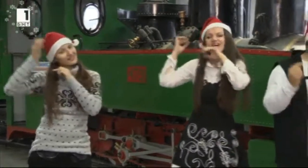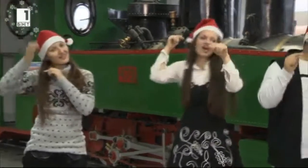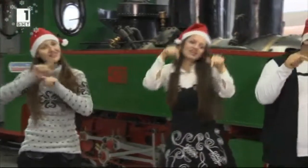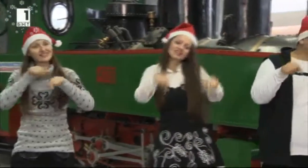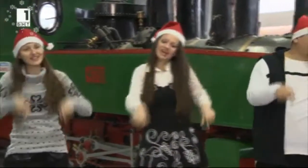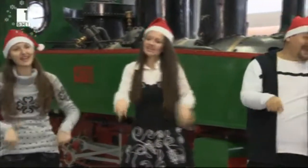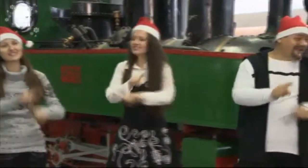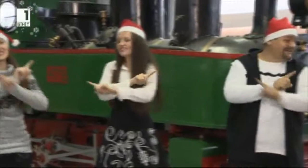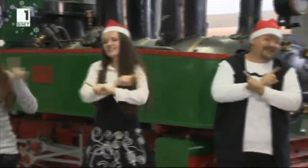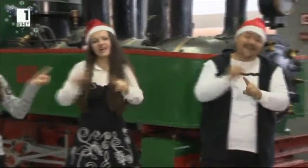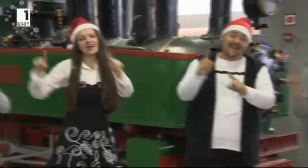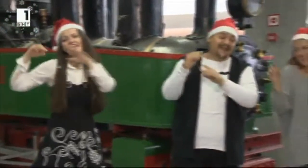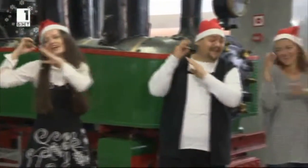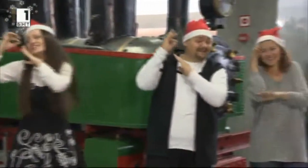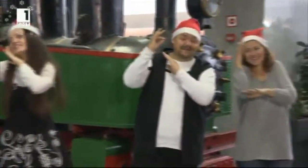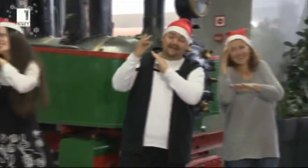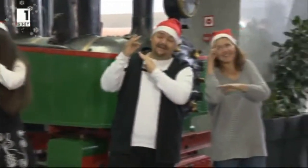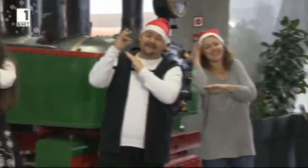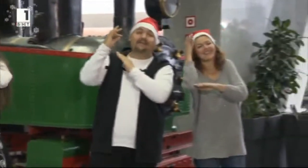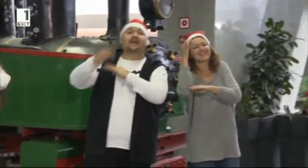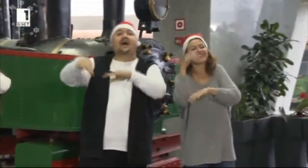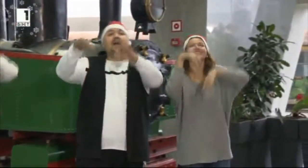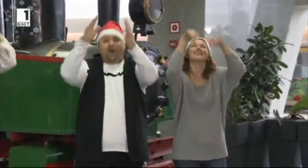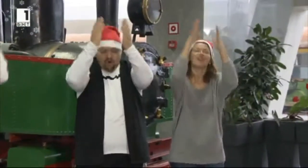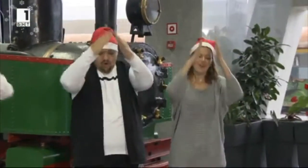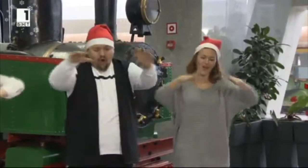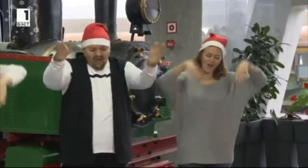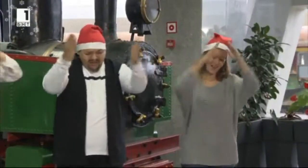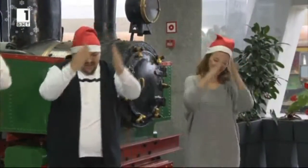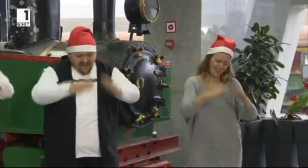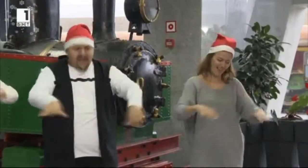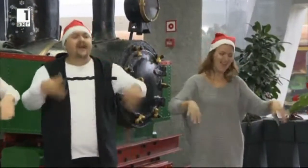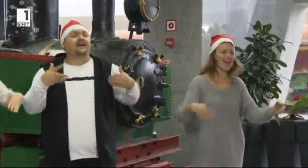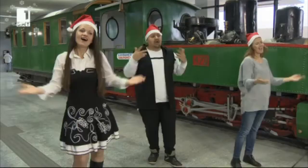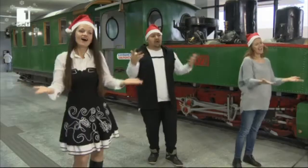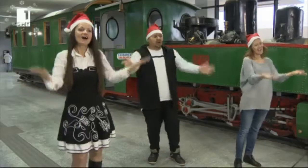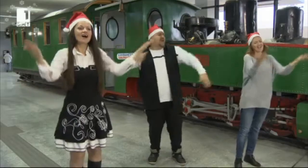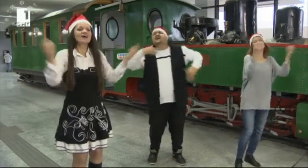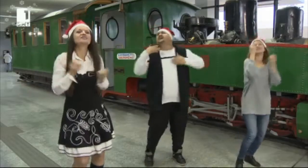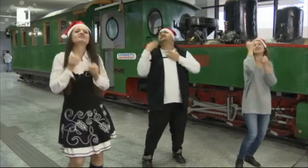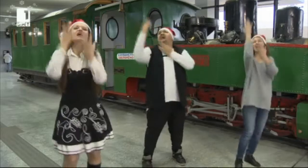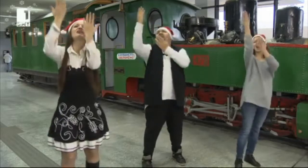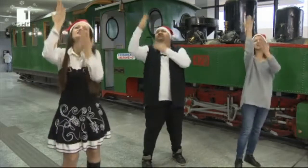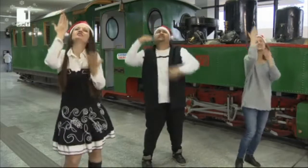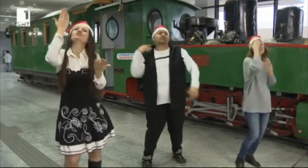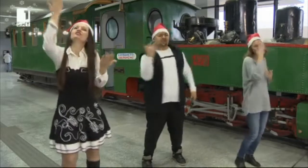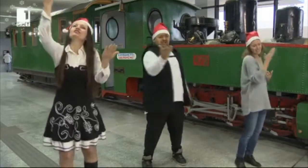не сме съм, коледа, свята си ти,